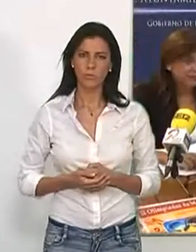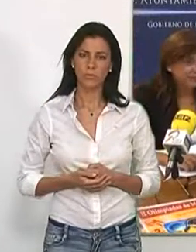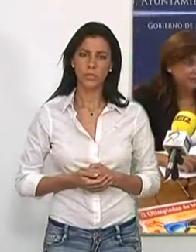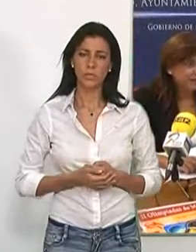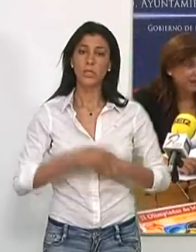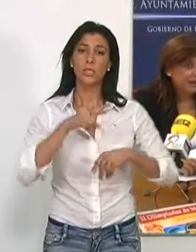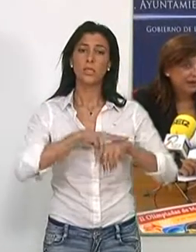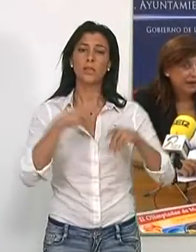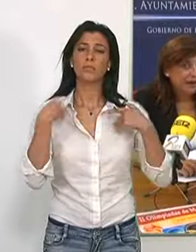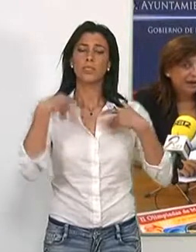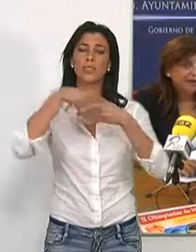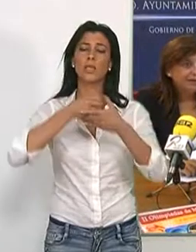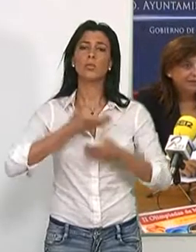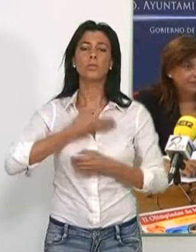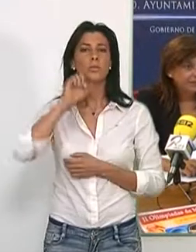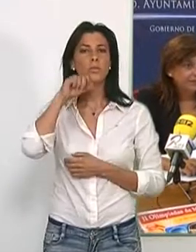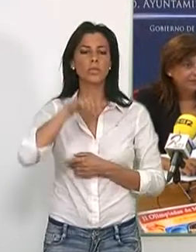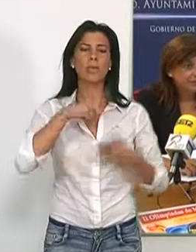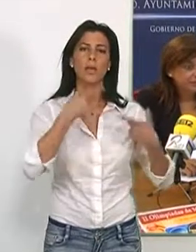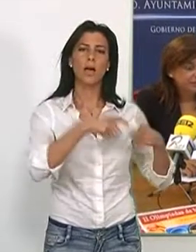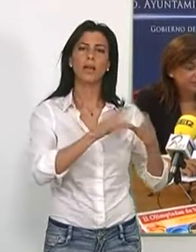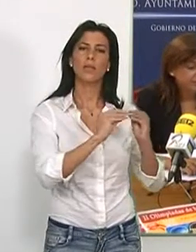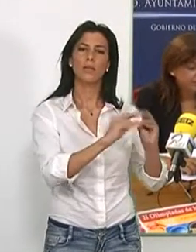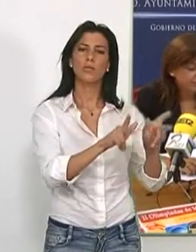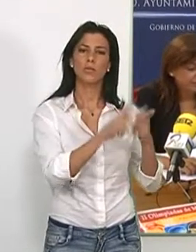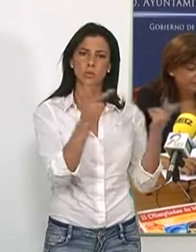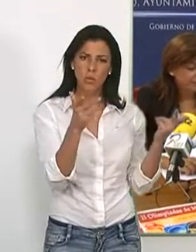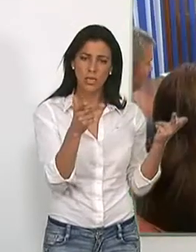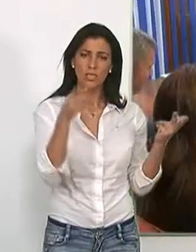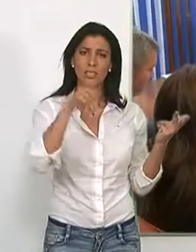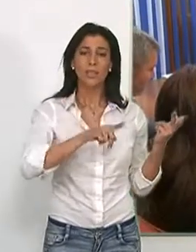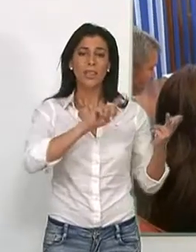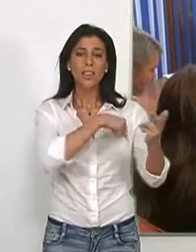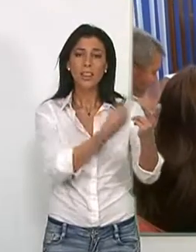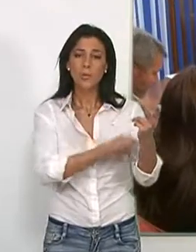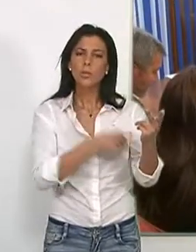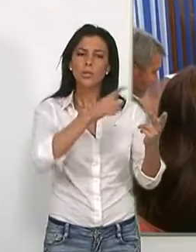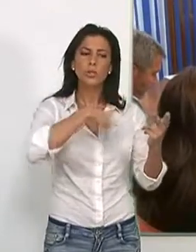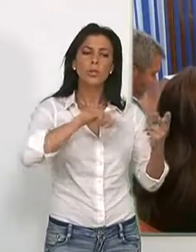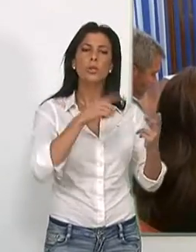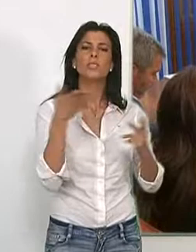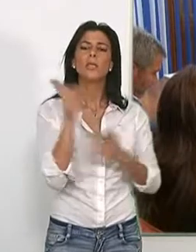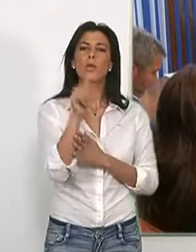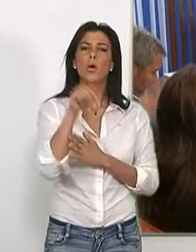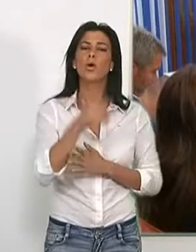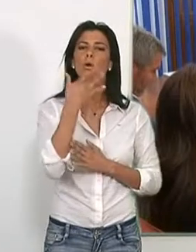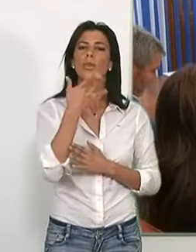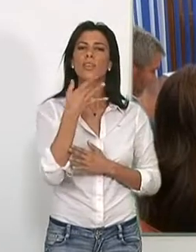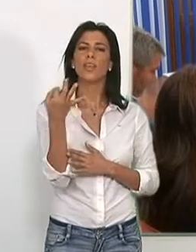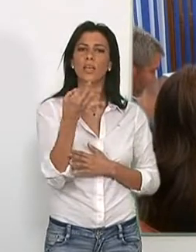lo ediles del ayuntamiento de motril del área de acción social y de deportes han dado a conocer en el día de hoy el